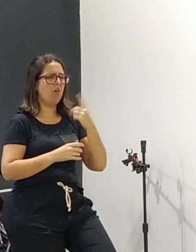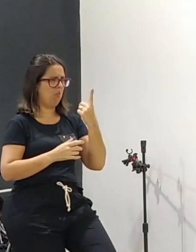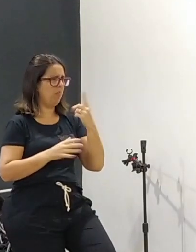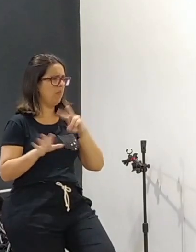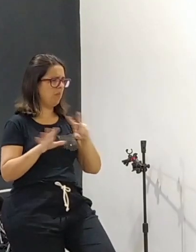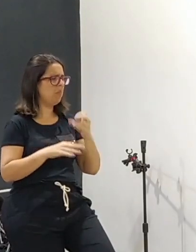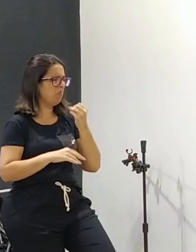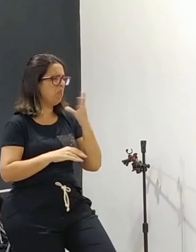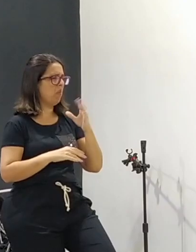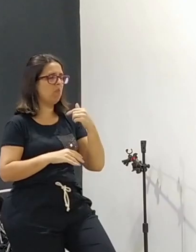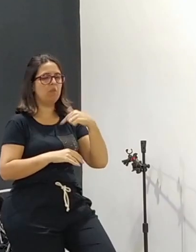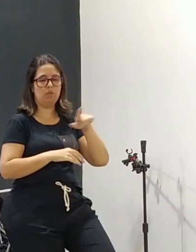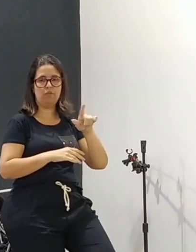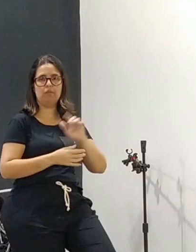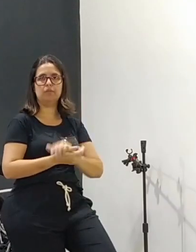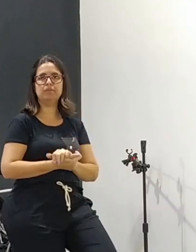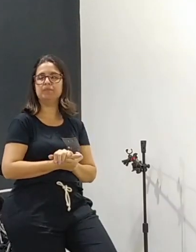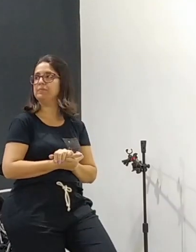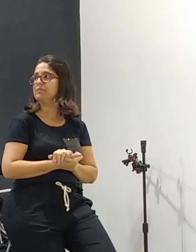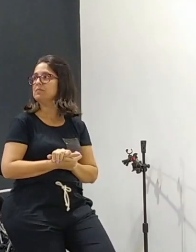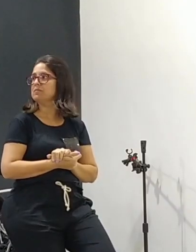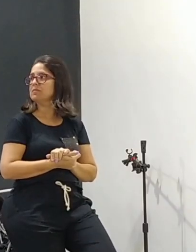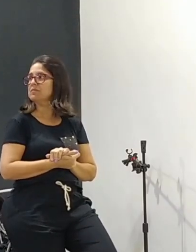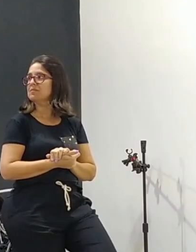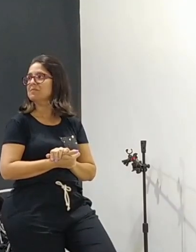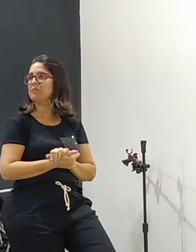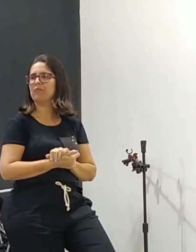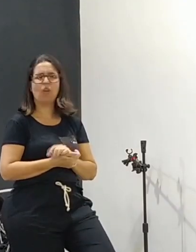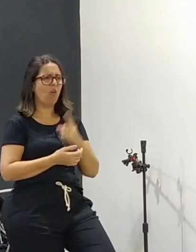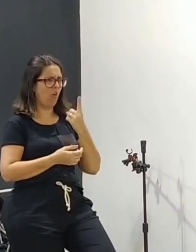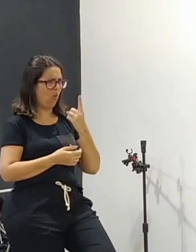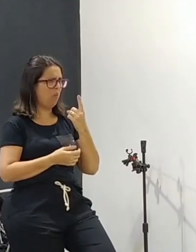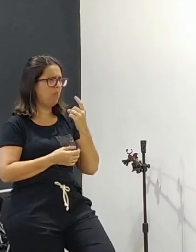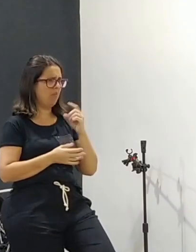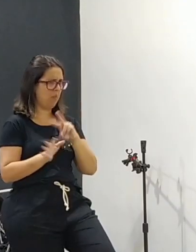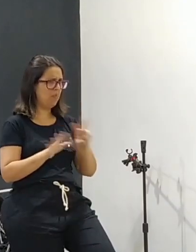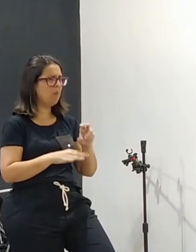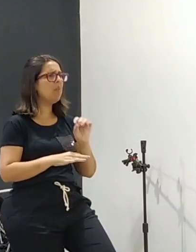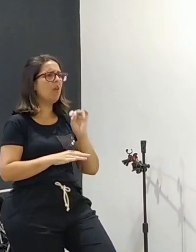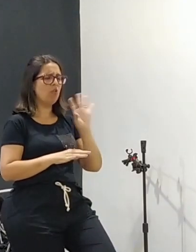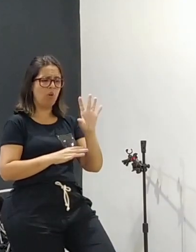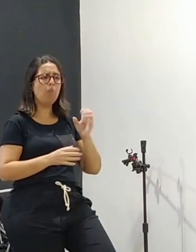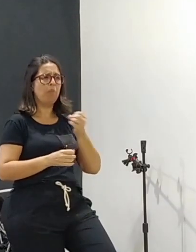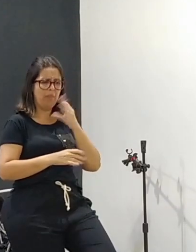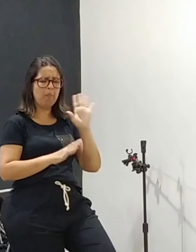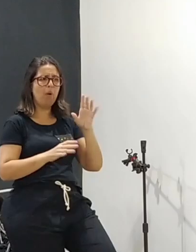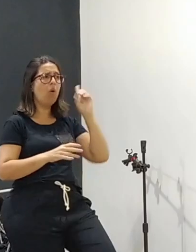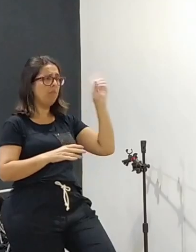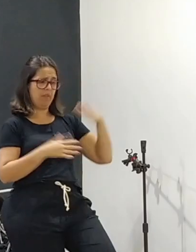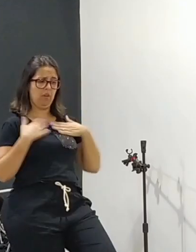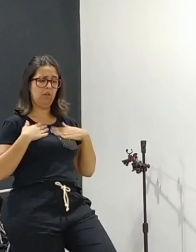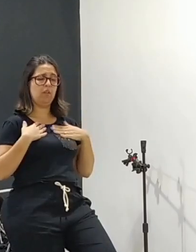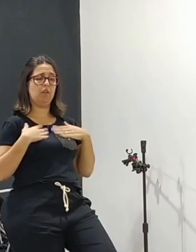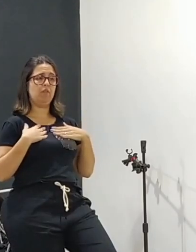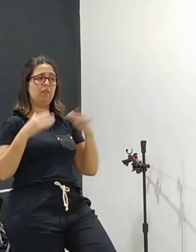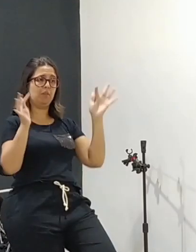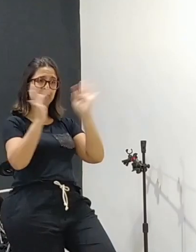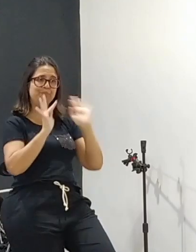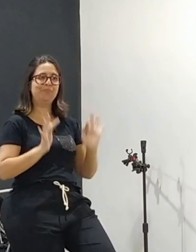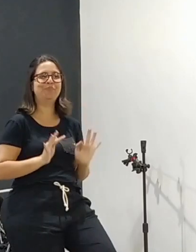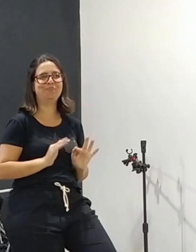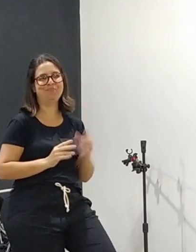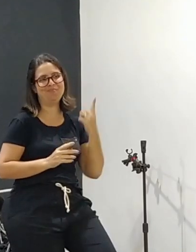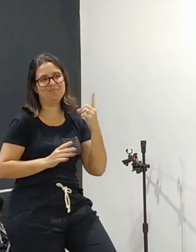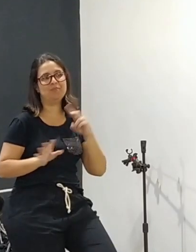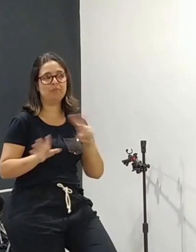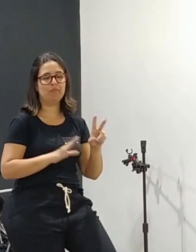na igreja. E ainda pensava assim: olhe lá para Deus, já estou indo uma vez, eu tenho que ficar feliz com isso. Comecei a semana,